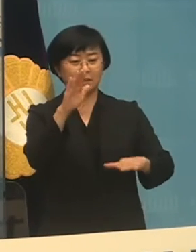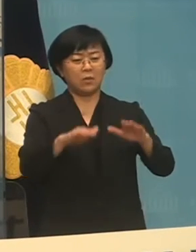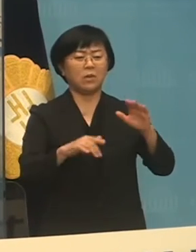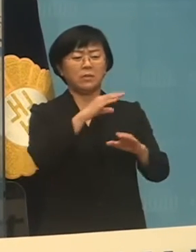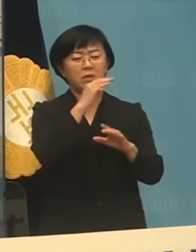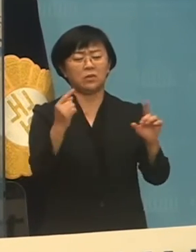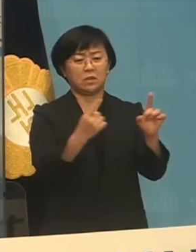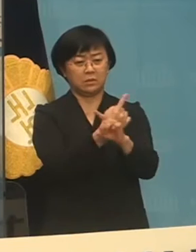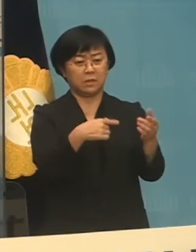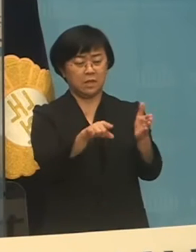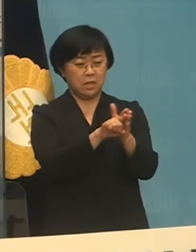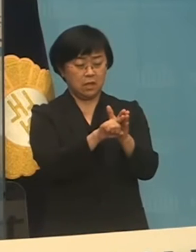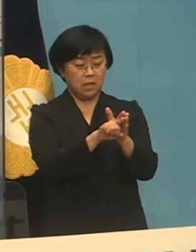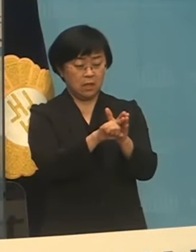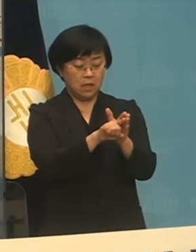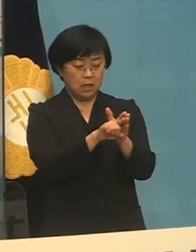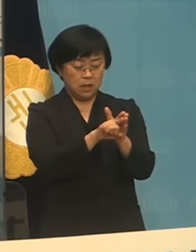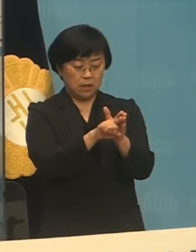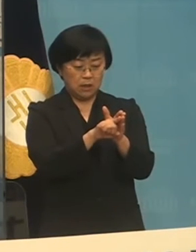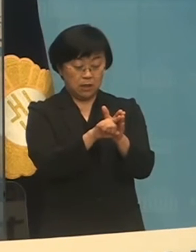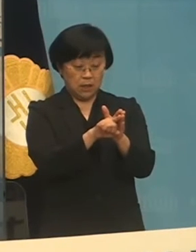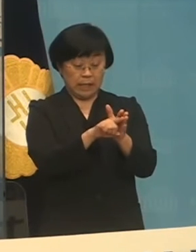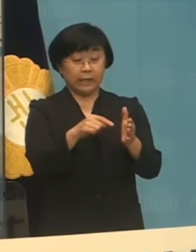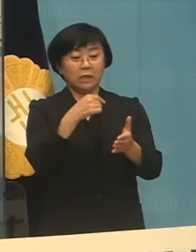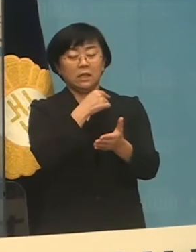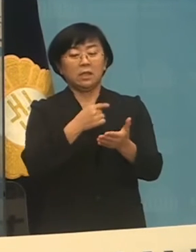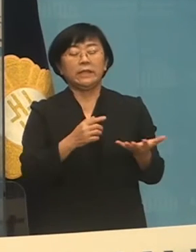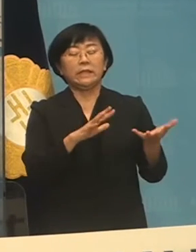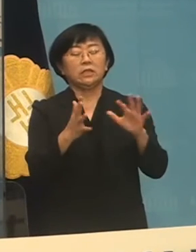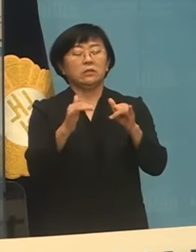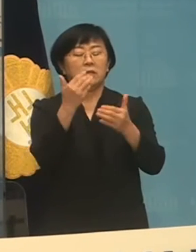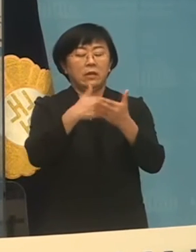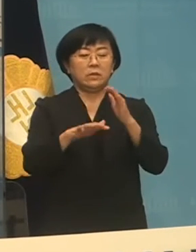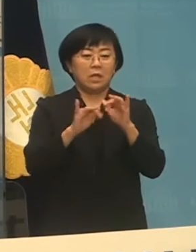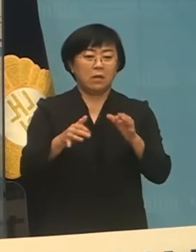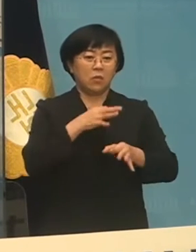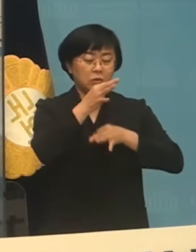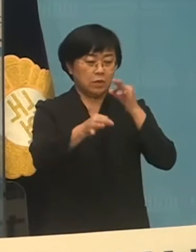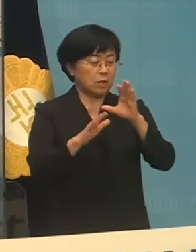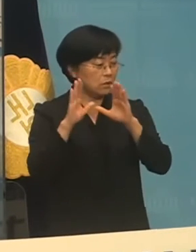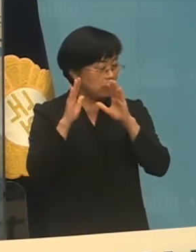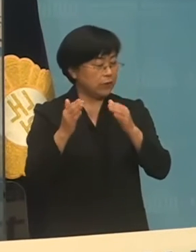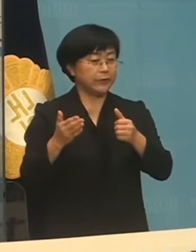위해 세월호 희생자들의 목소리를 귀 기울여 주십시오.